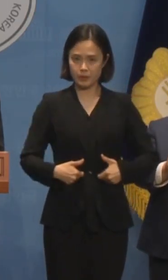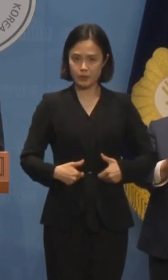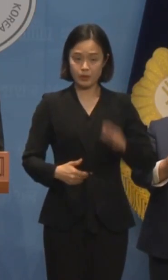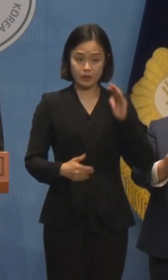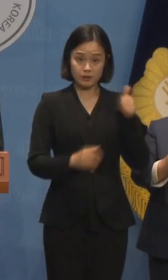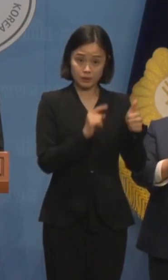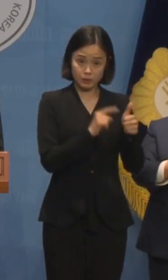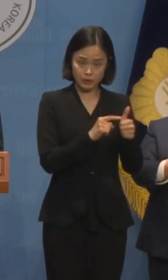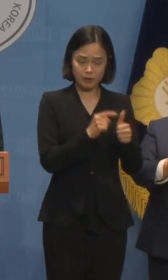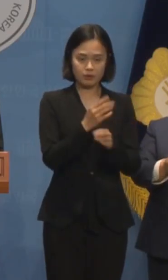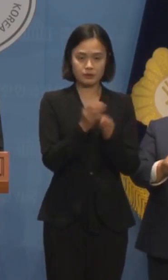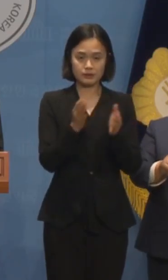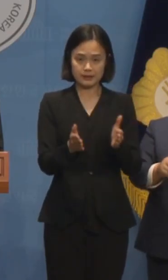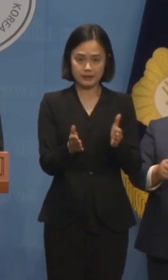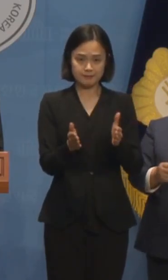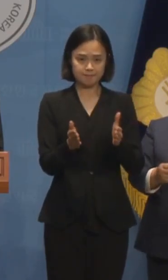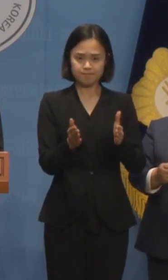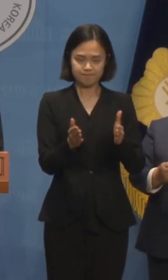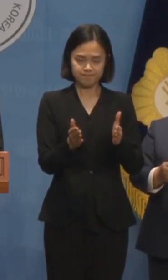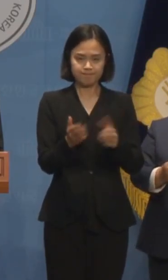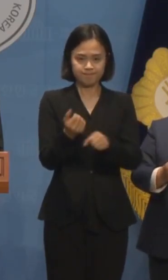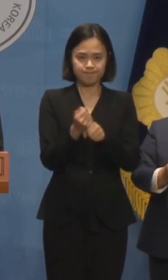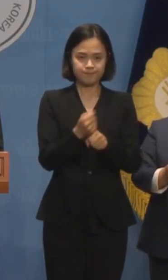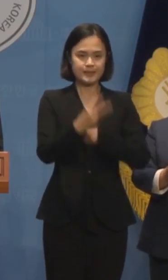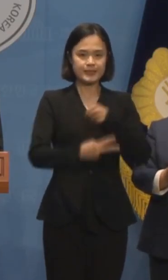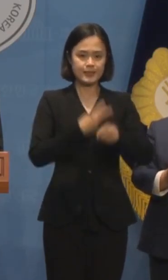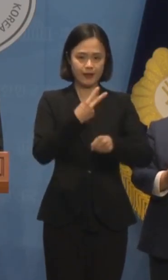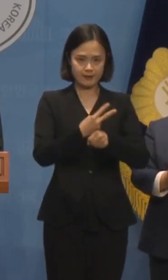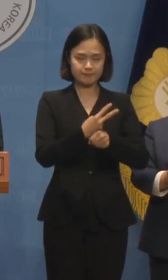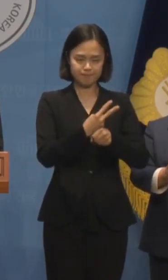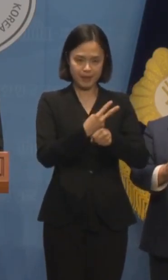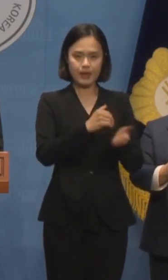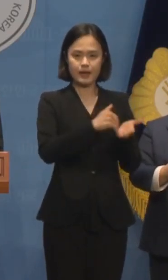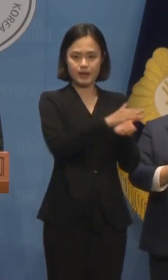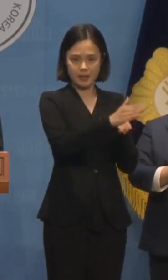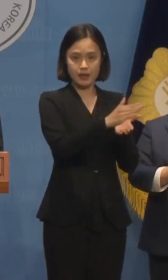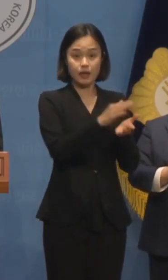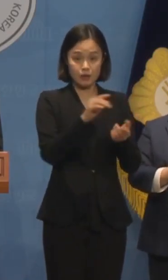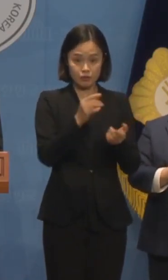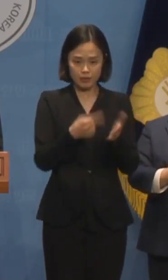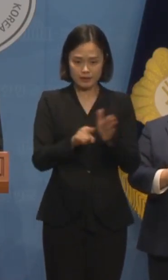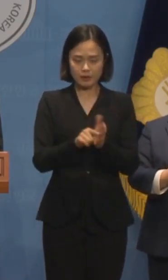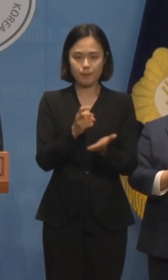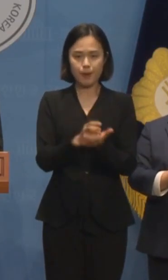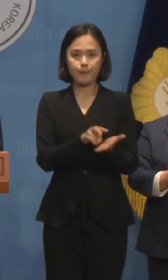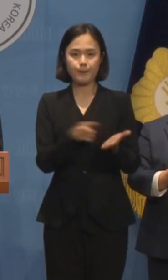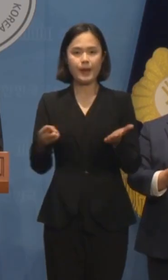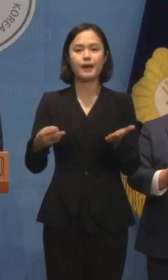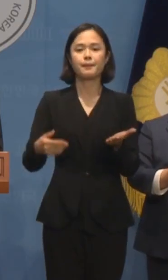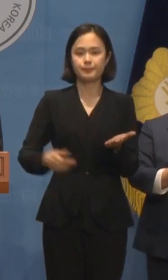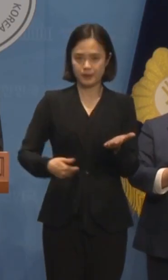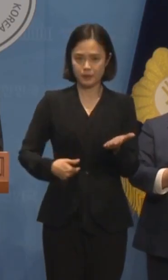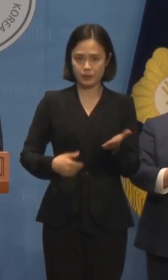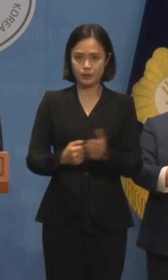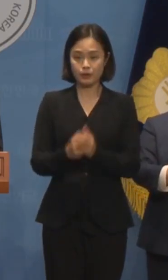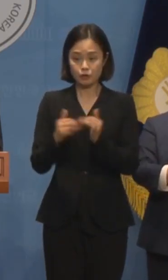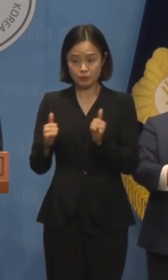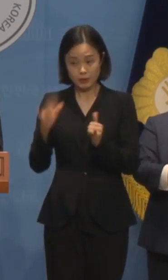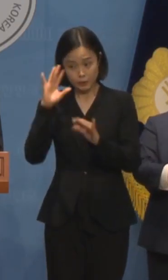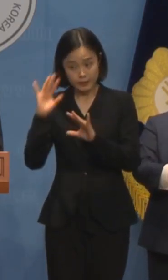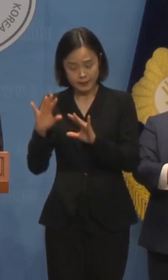단축하기 위한 개헌에 집중해야 합니다. 그리고 현행 헌법 개정은 차기 정부에서 국민의 뜻을 모아 추진하면 될